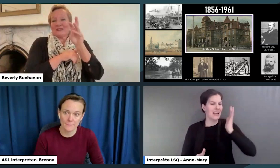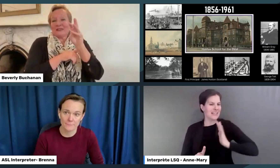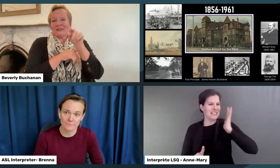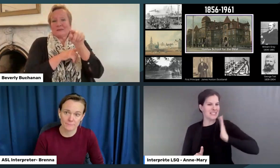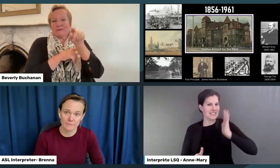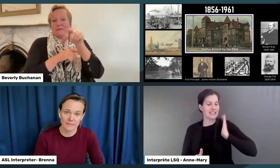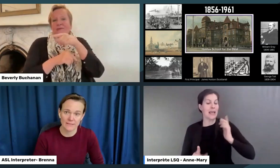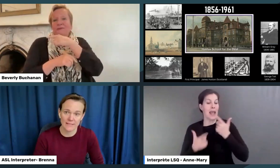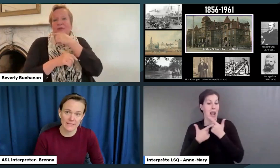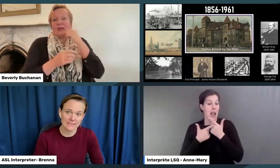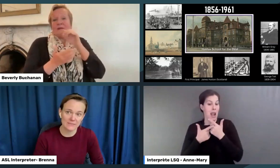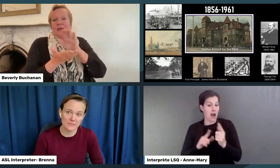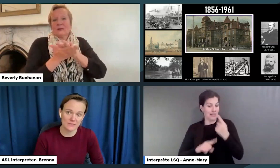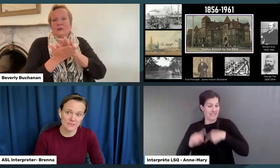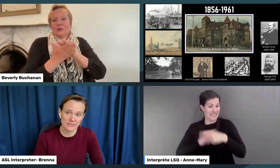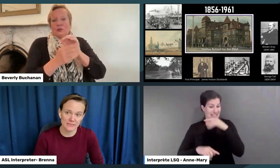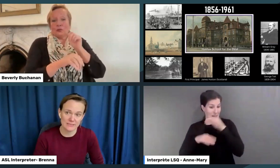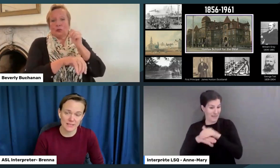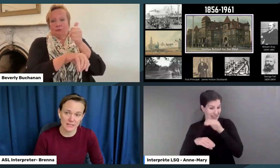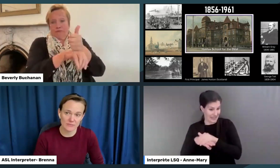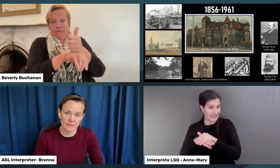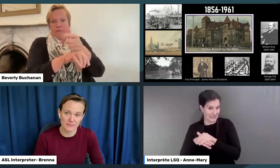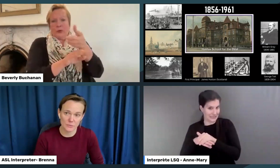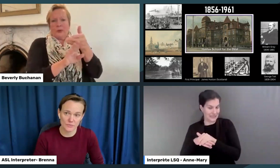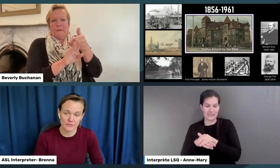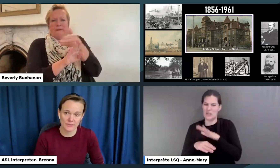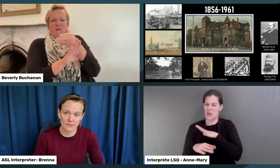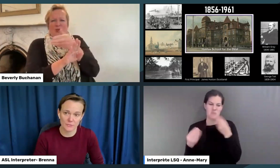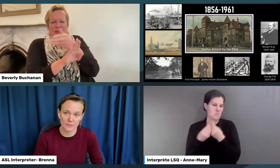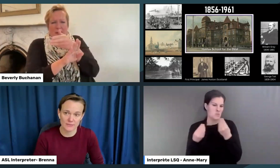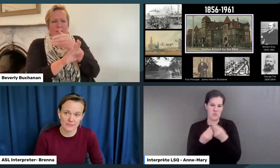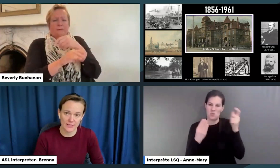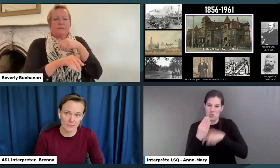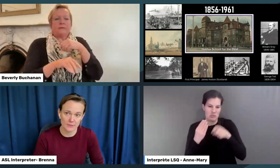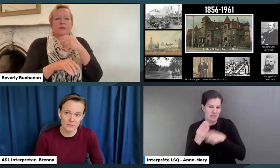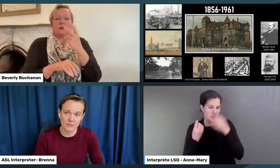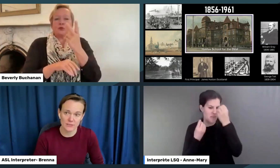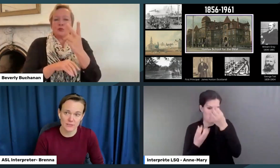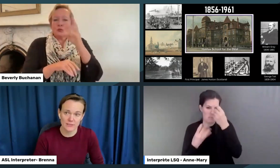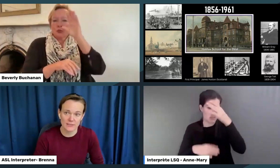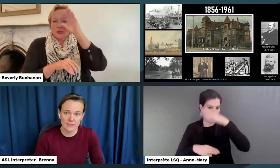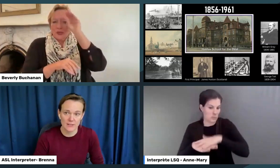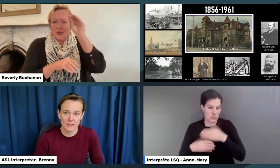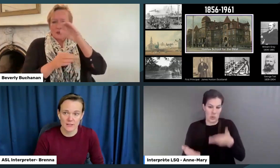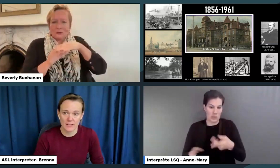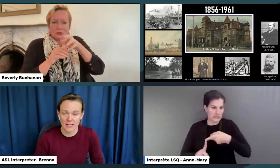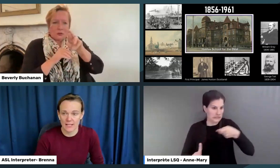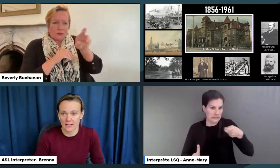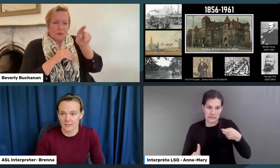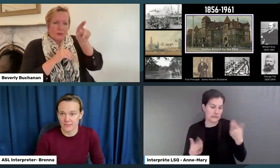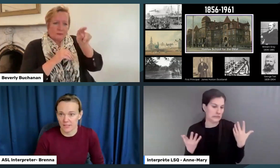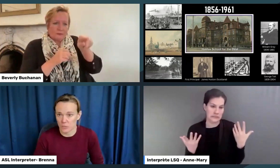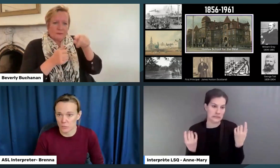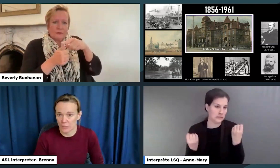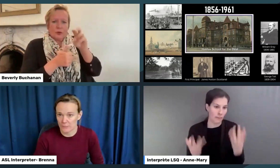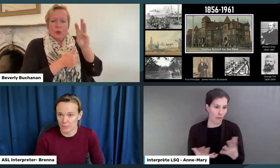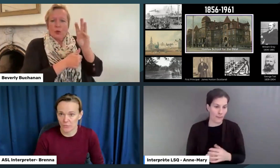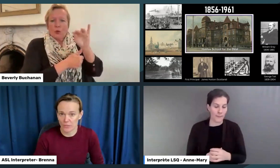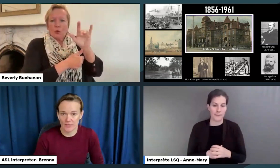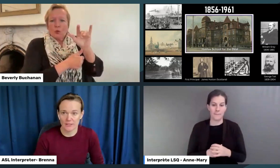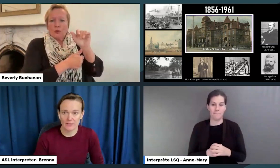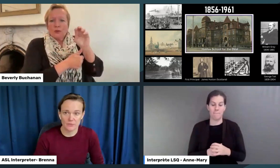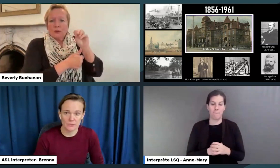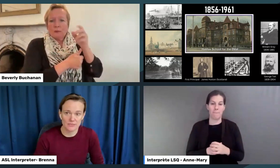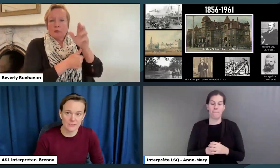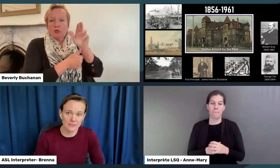En 1856, on a fondé l'école d'Halifax pour les sourds. Et avant cela, vous pouvez